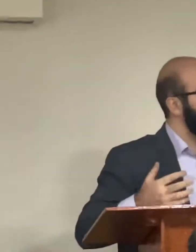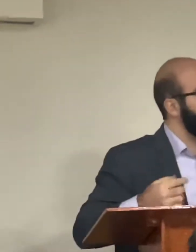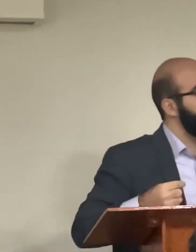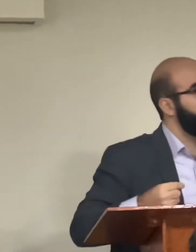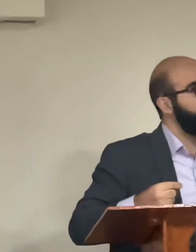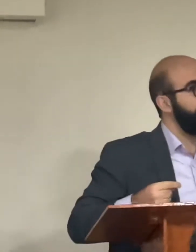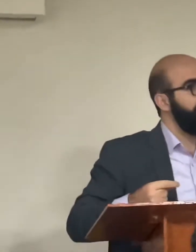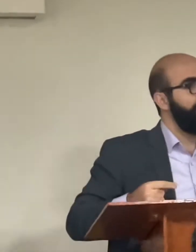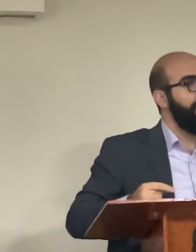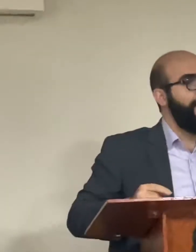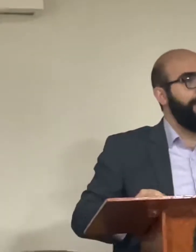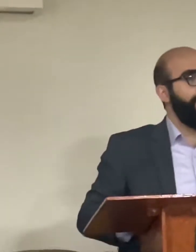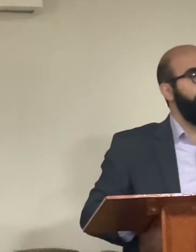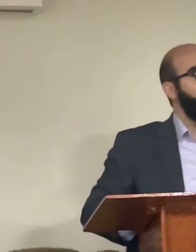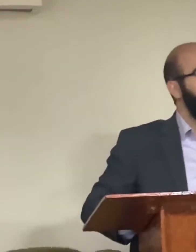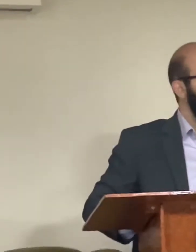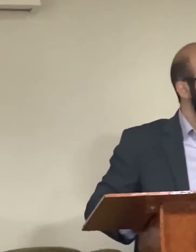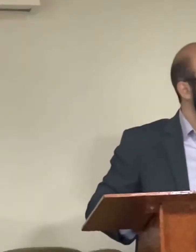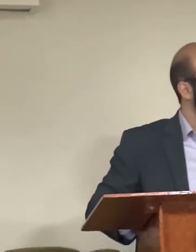է։